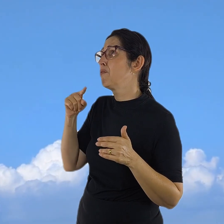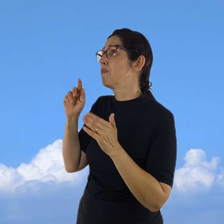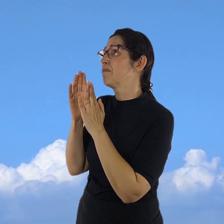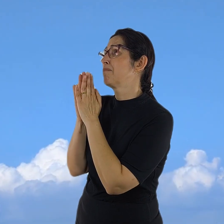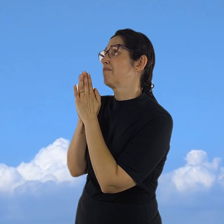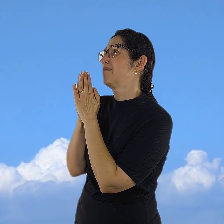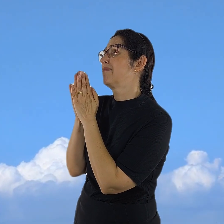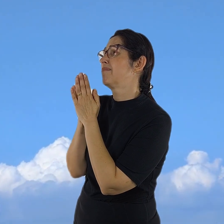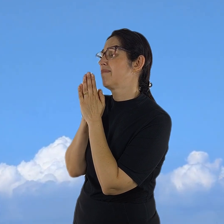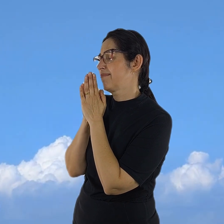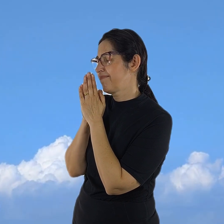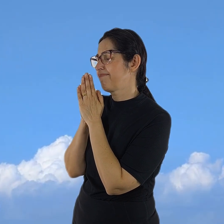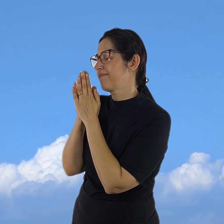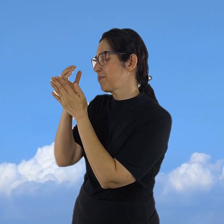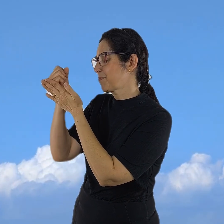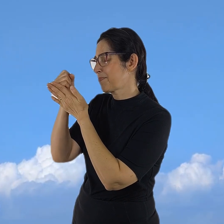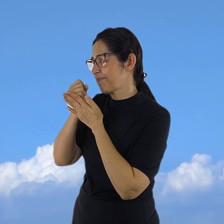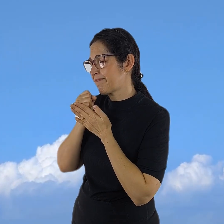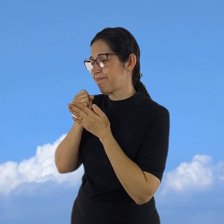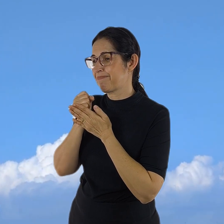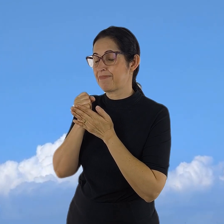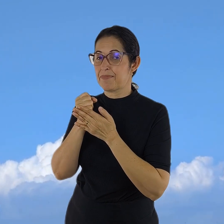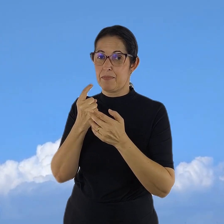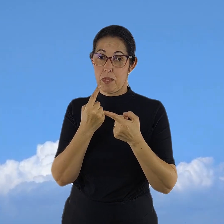Mas o que é pequeno fica grande.